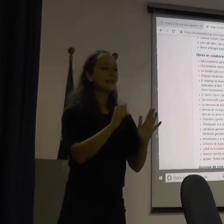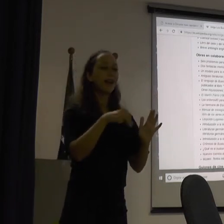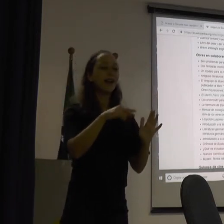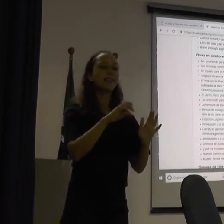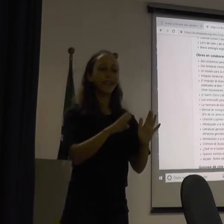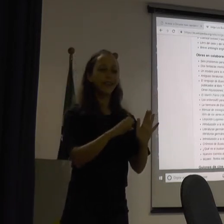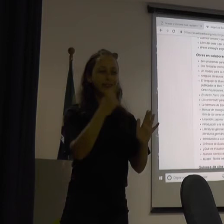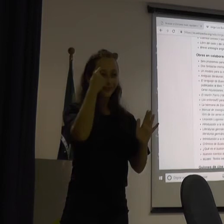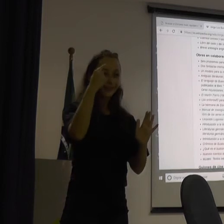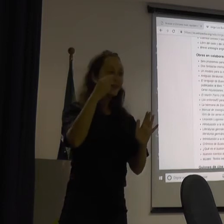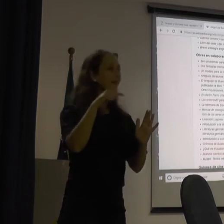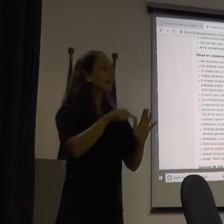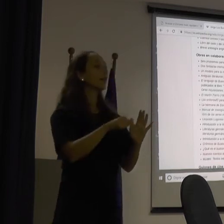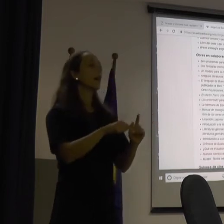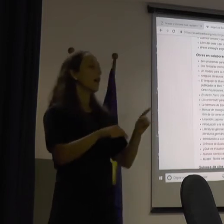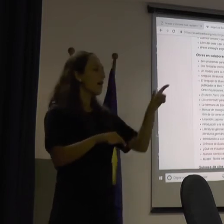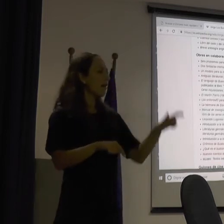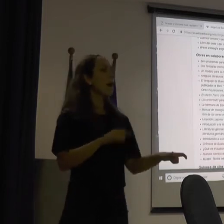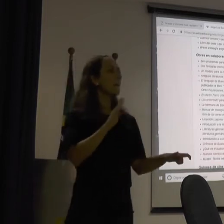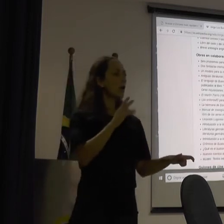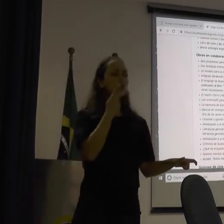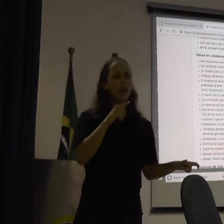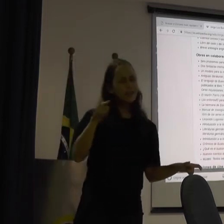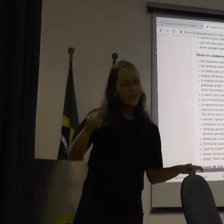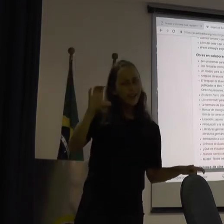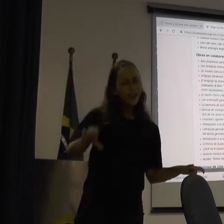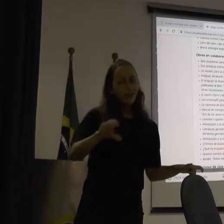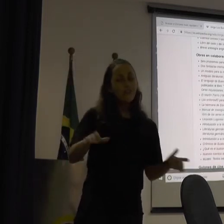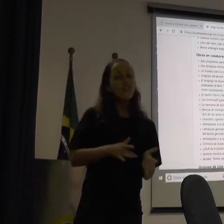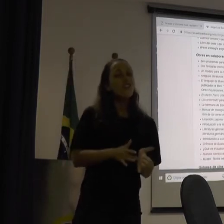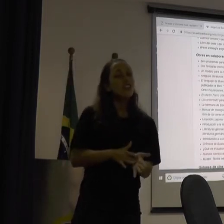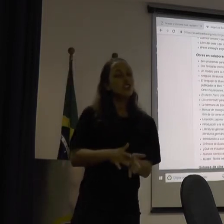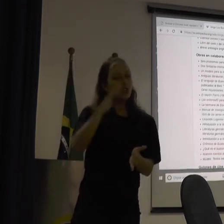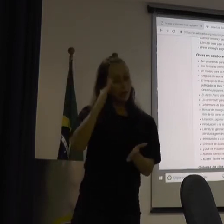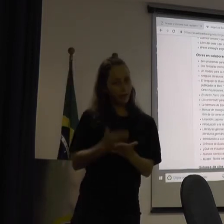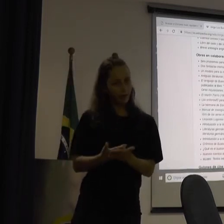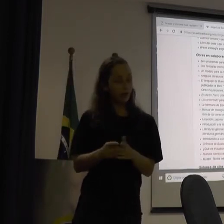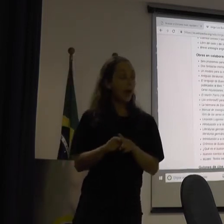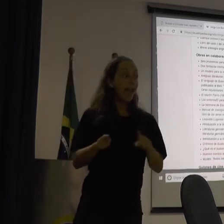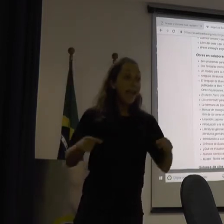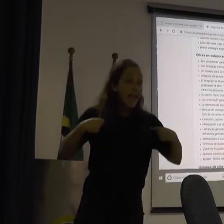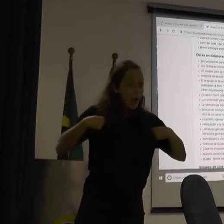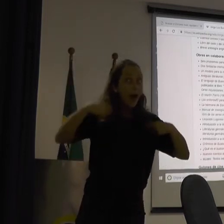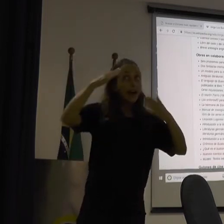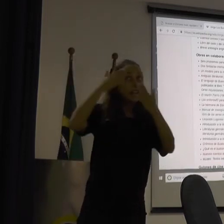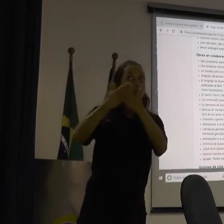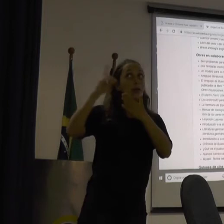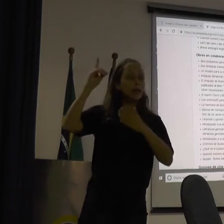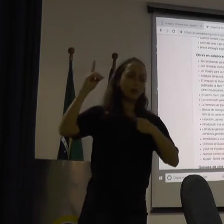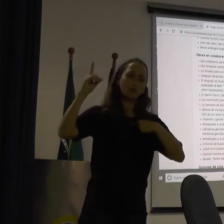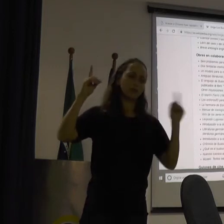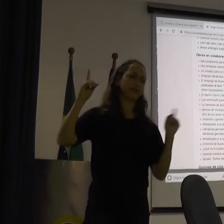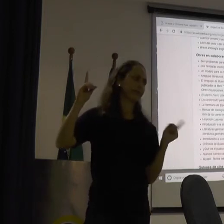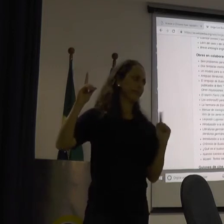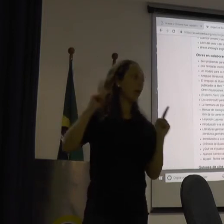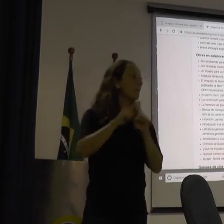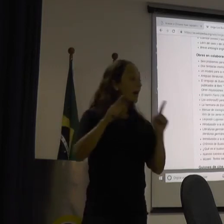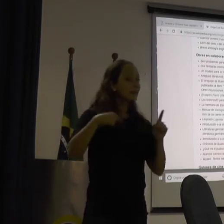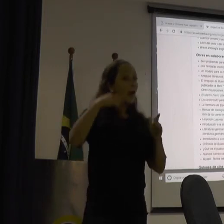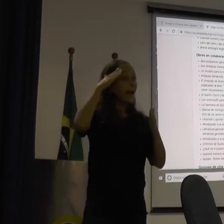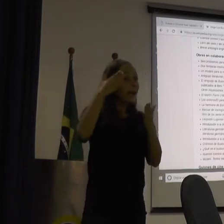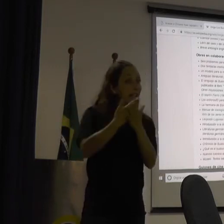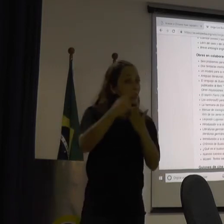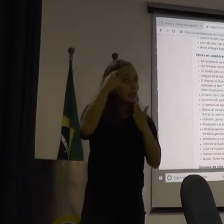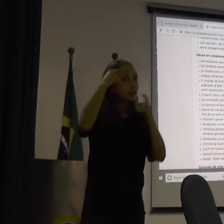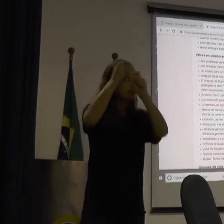Assim, vocês fazem de conta que acreditam. Eu só não acredito, em Deus e tal, mas eu acredito na imaginação